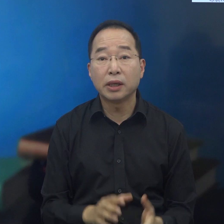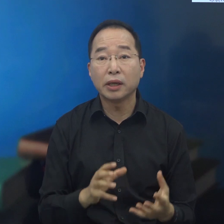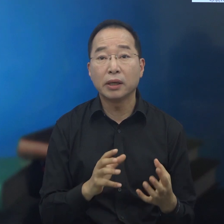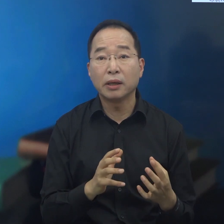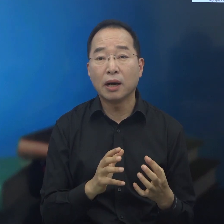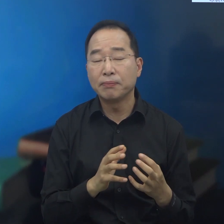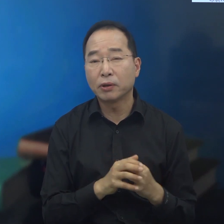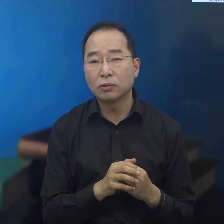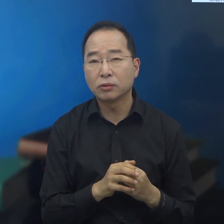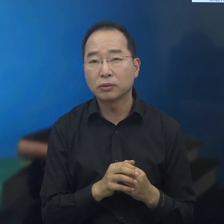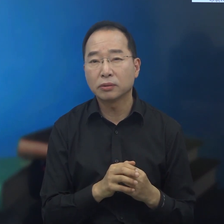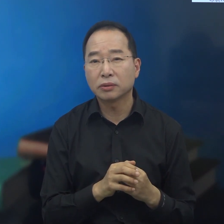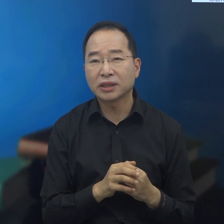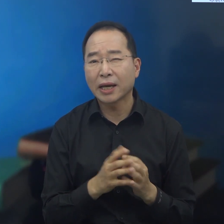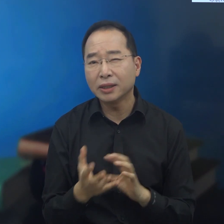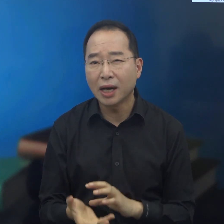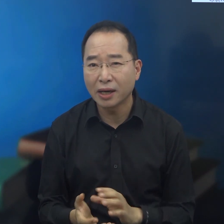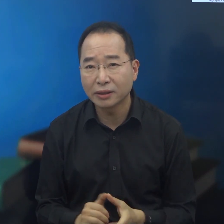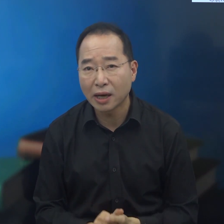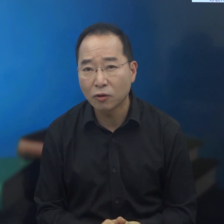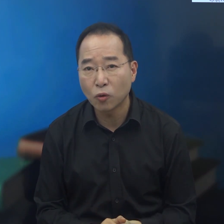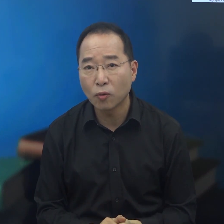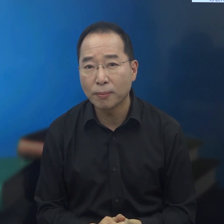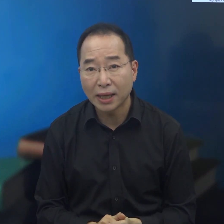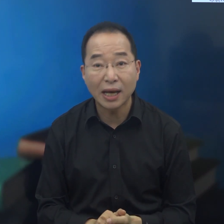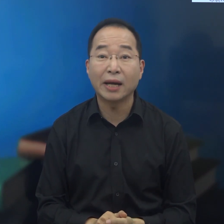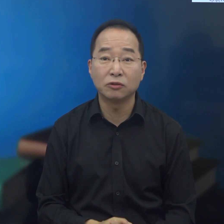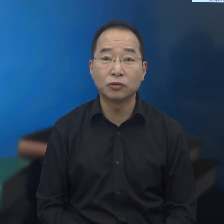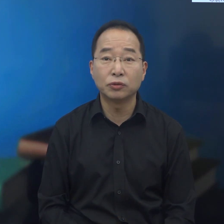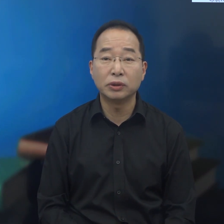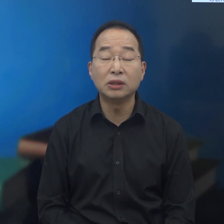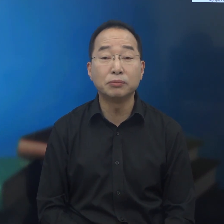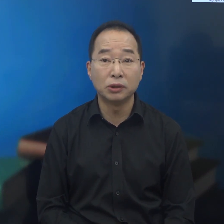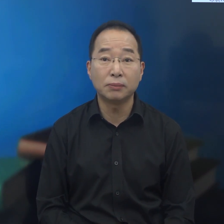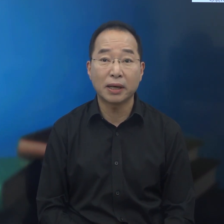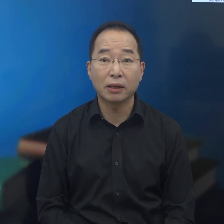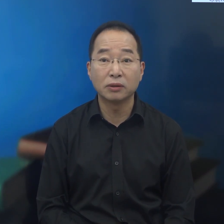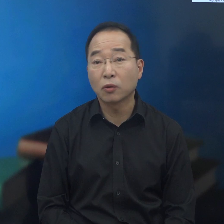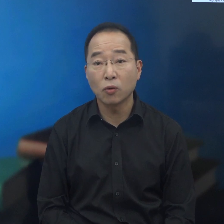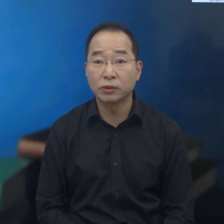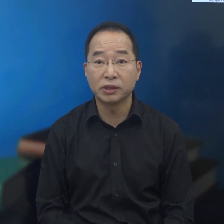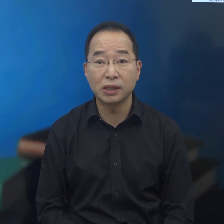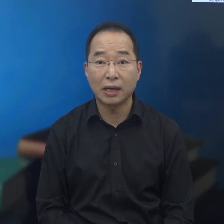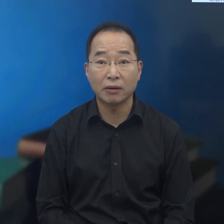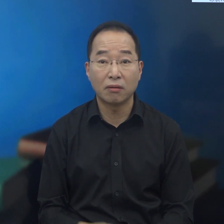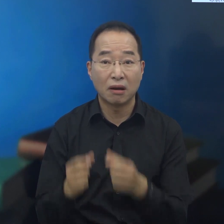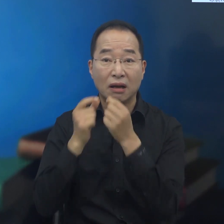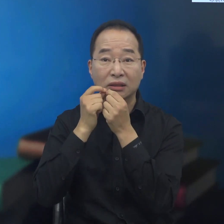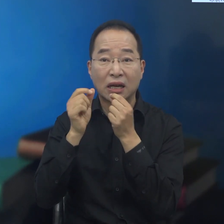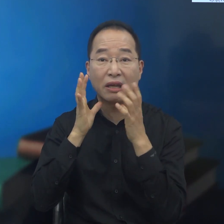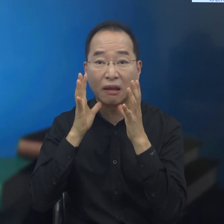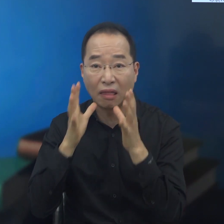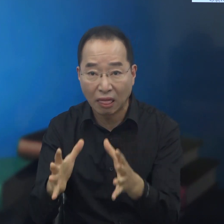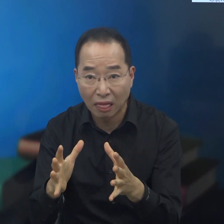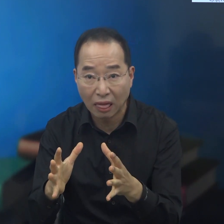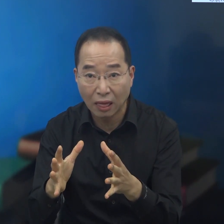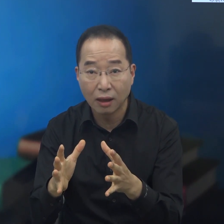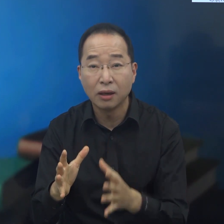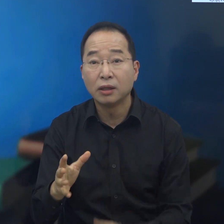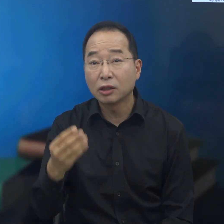이게 한편으로 사기당하다고만 알고 있는 분들이 많아요. 근데 꼭 그렇지는 않아요. 사기. 그러니까 누군가